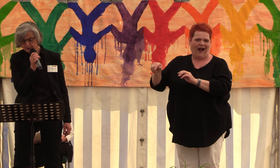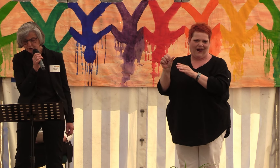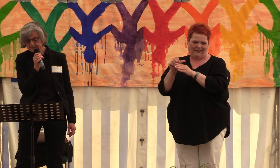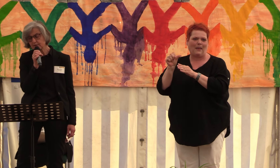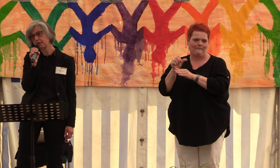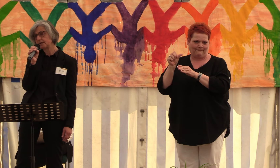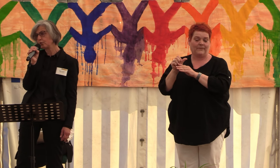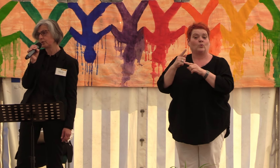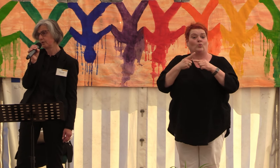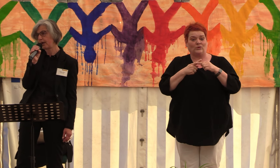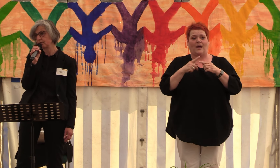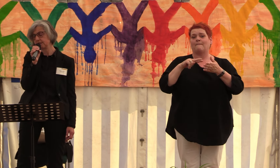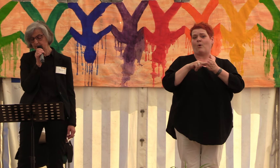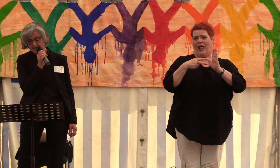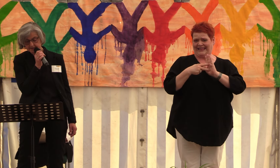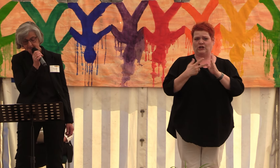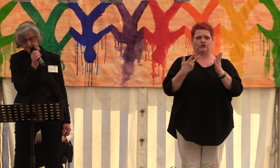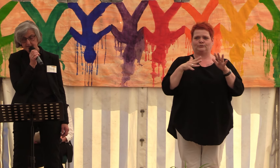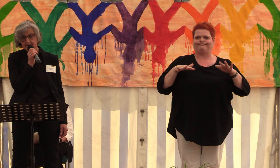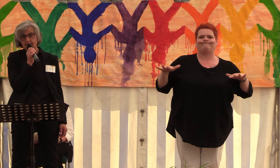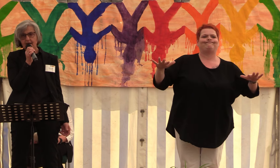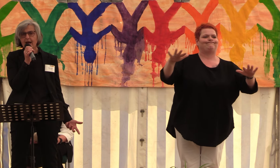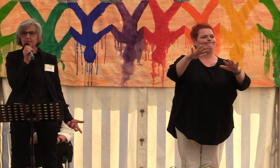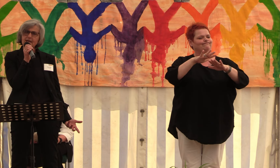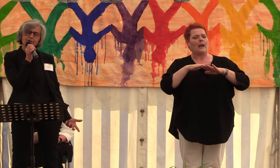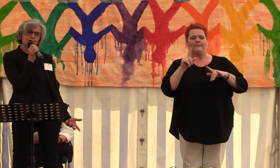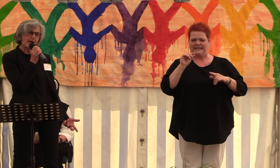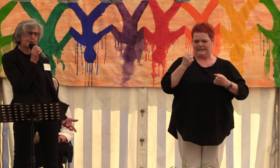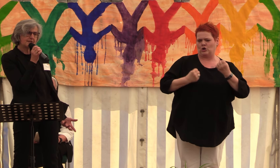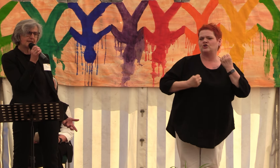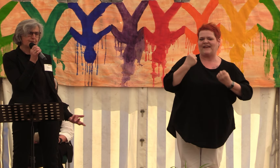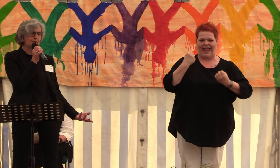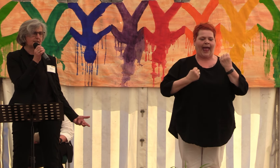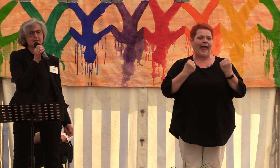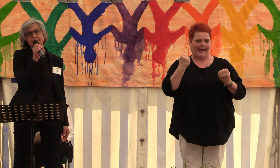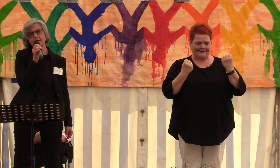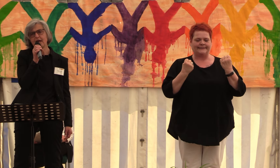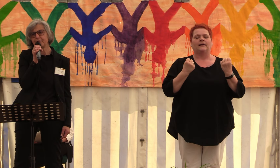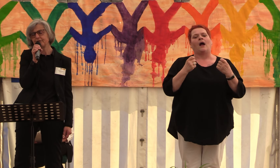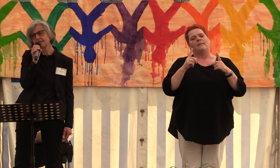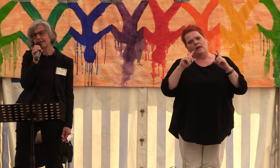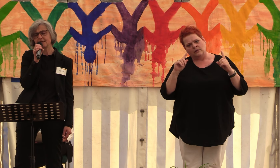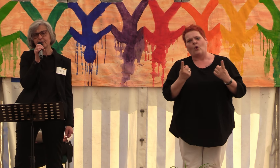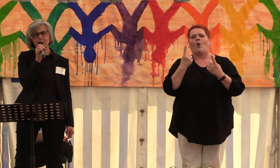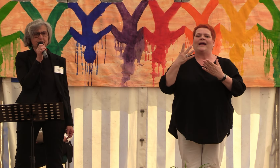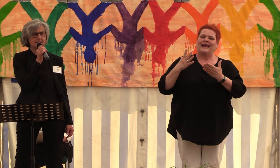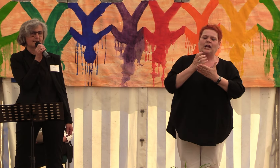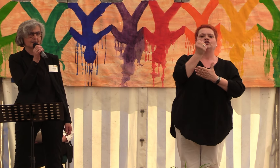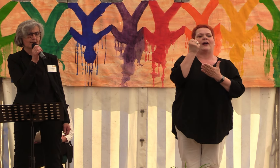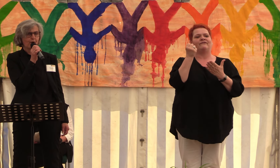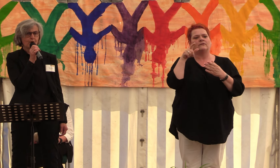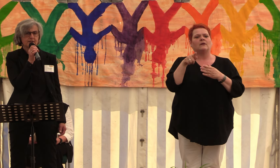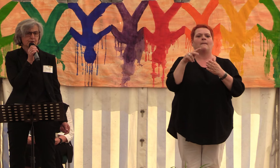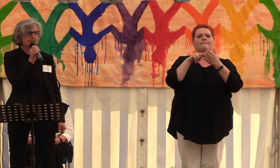aktuelle politische Situation bei uns im Land. Haben es aber geschafft, dass wirklich die Vertreter der